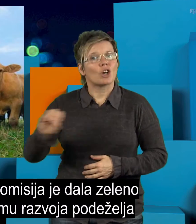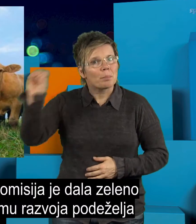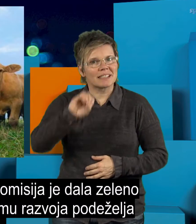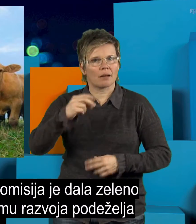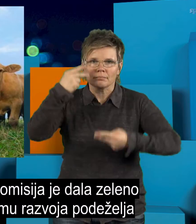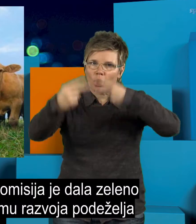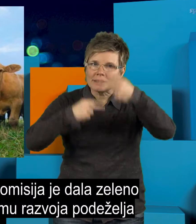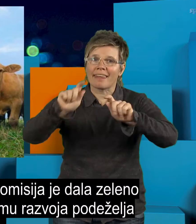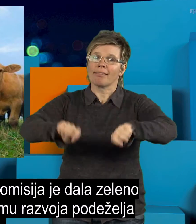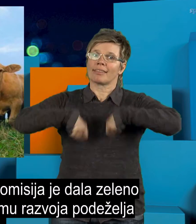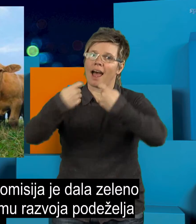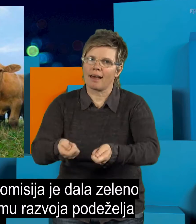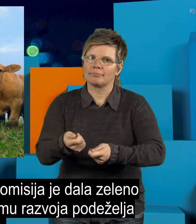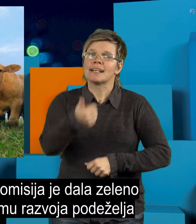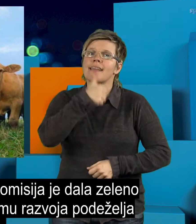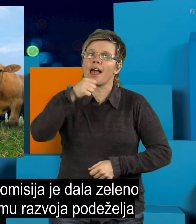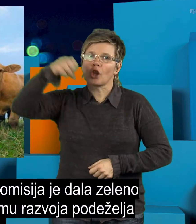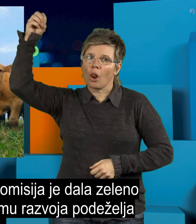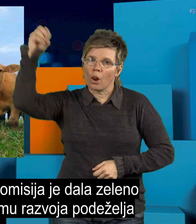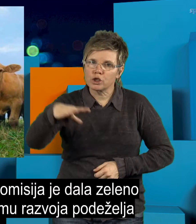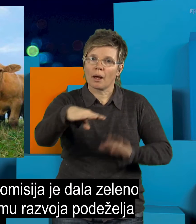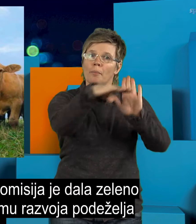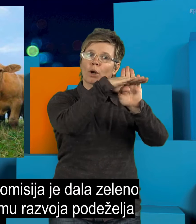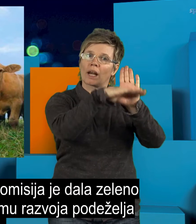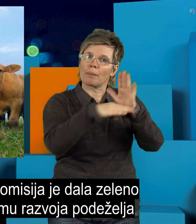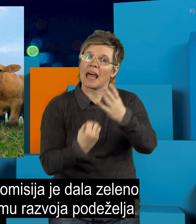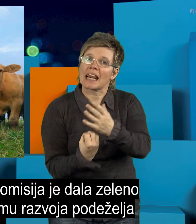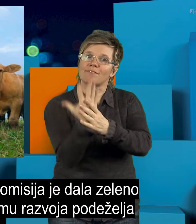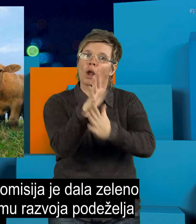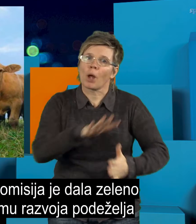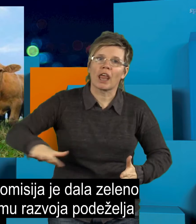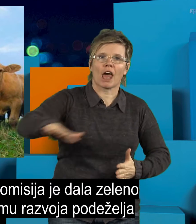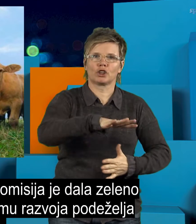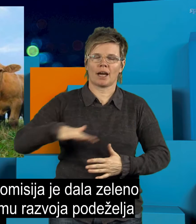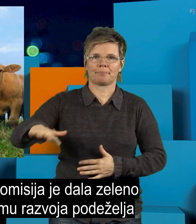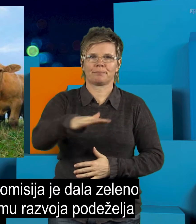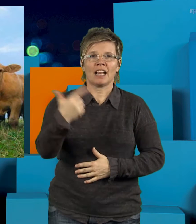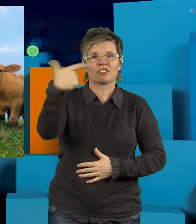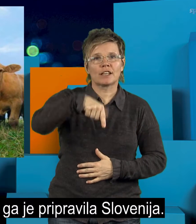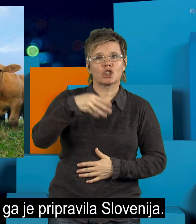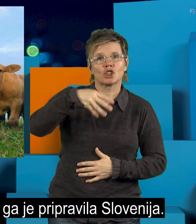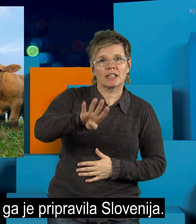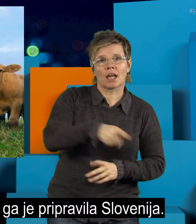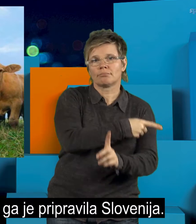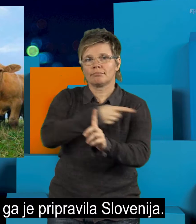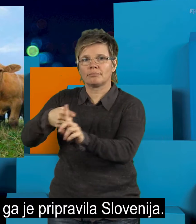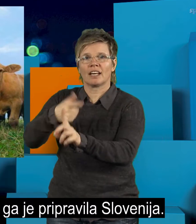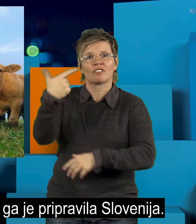Evropska komisija je dala zeleno luč programu razvoja podeželja za obdobje med letoma 2014 in